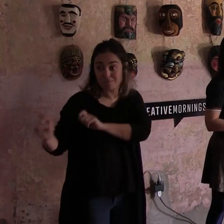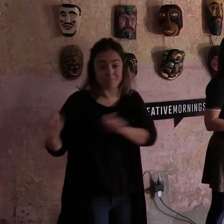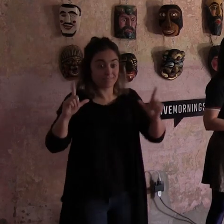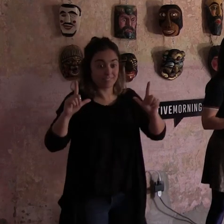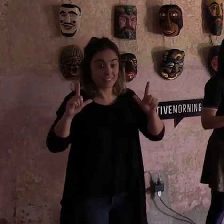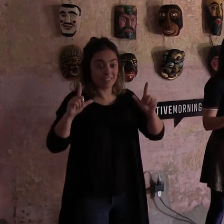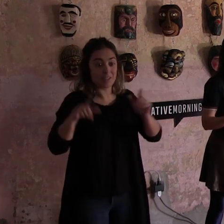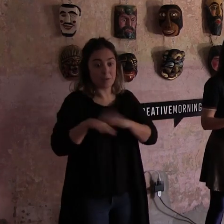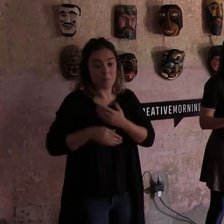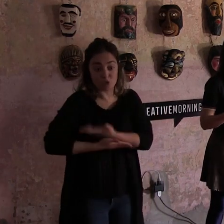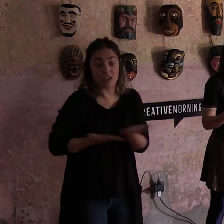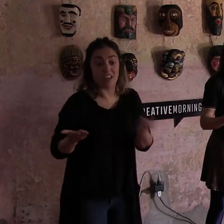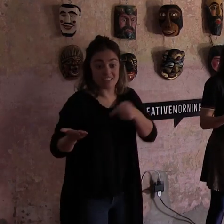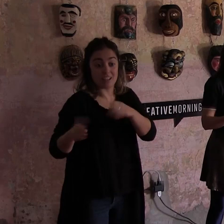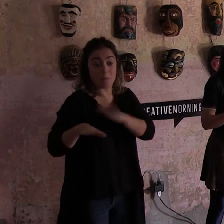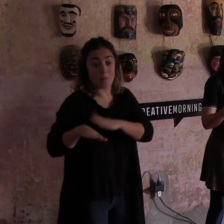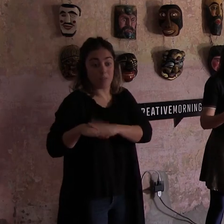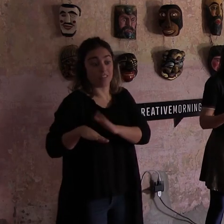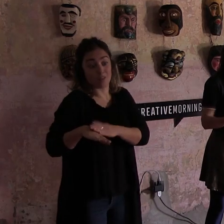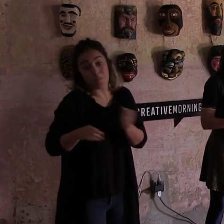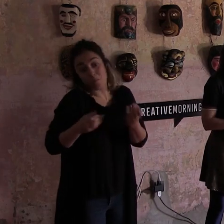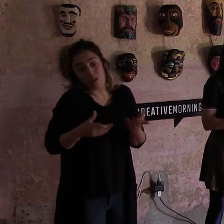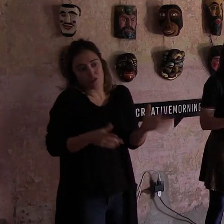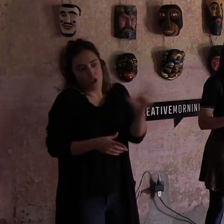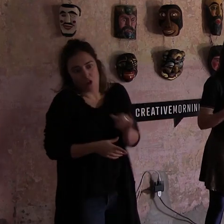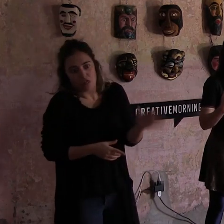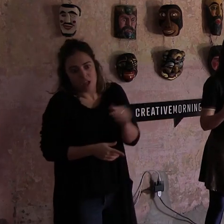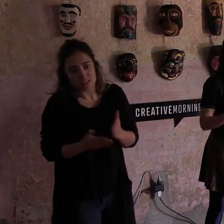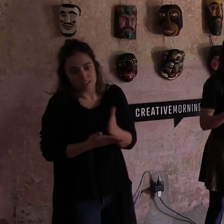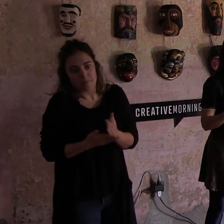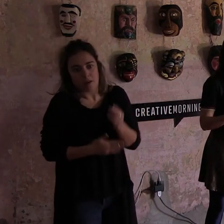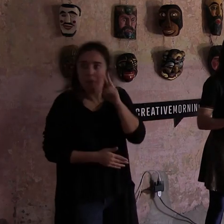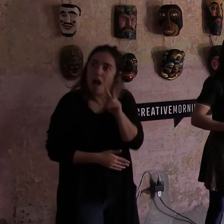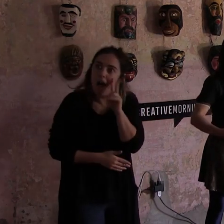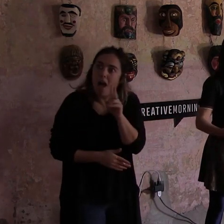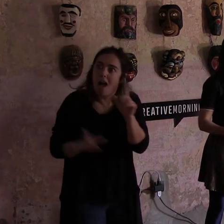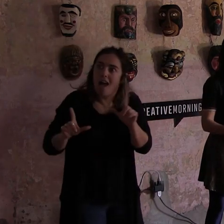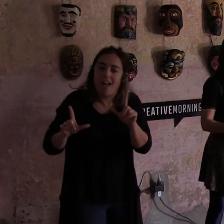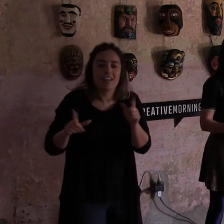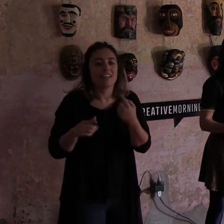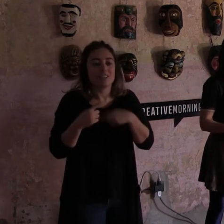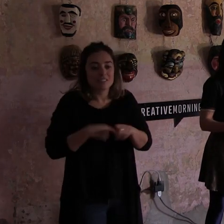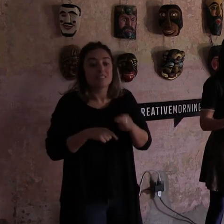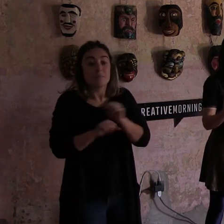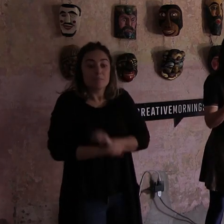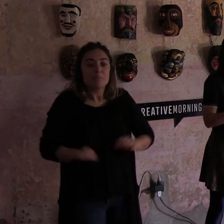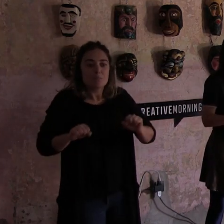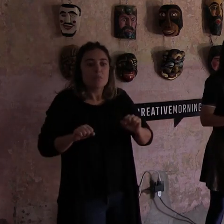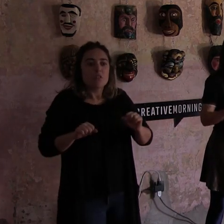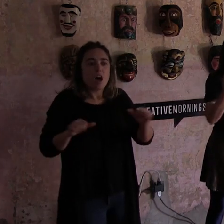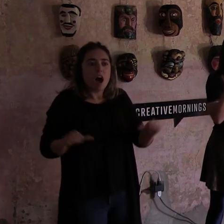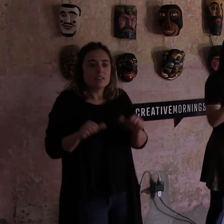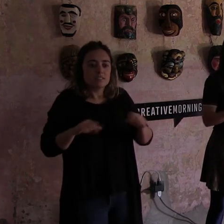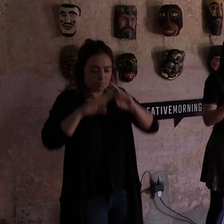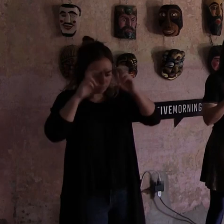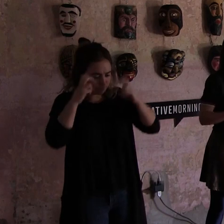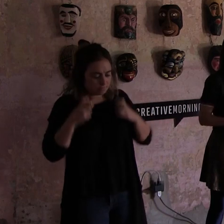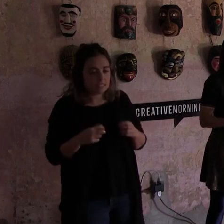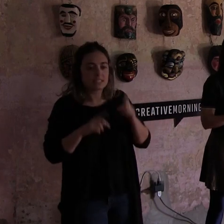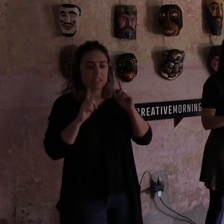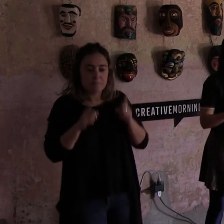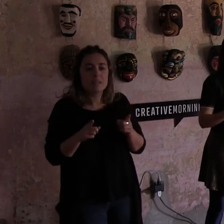graciosa. Una de las cosas que me enseñó Contradanza y todo era la creación más allá del movimiento, sino que incorporábamos también mucho